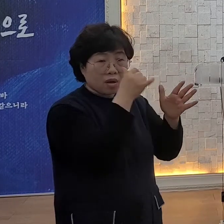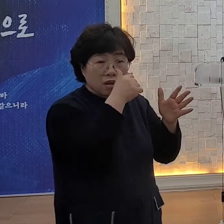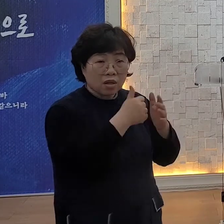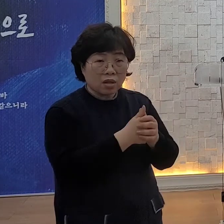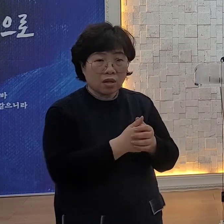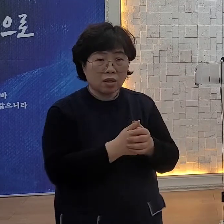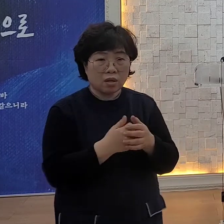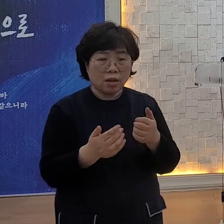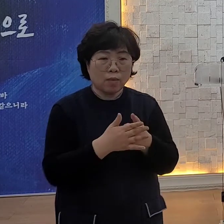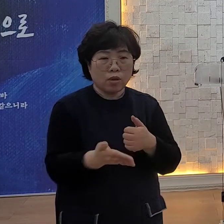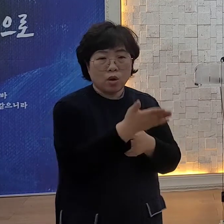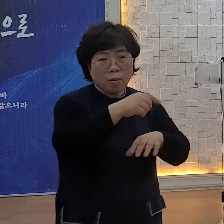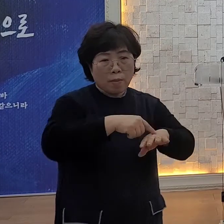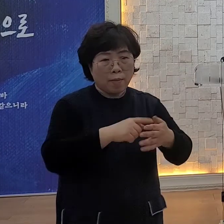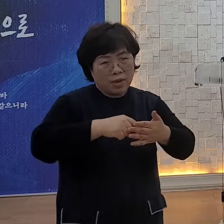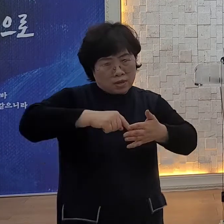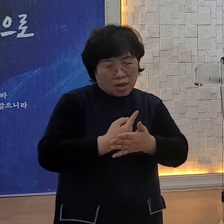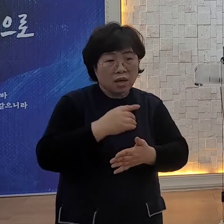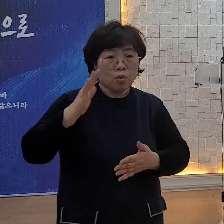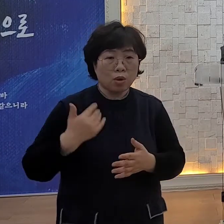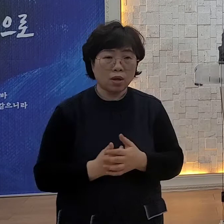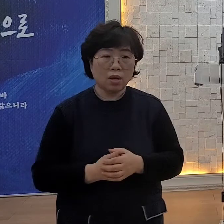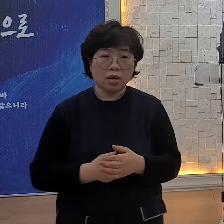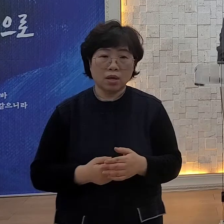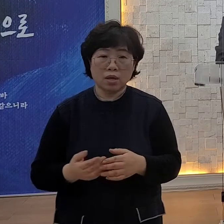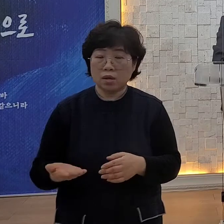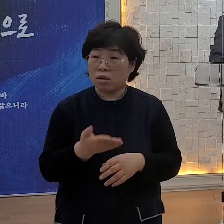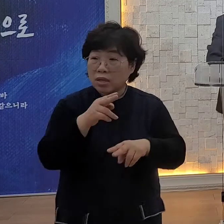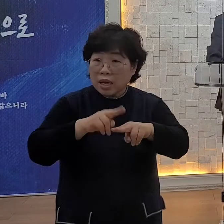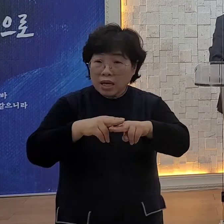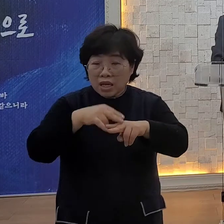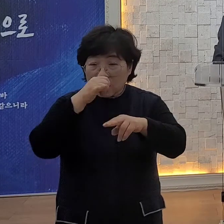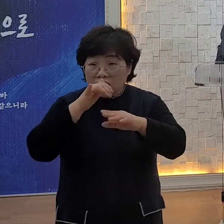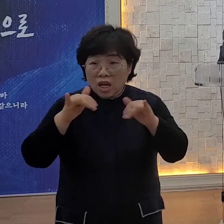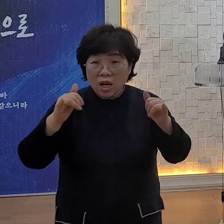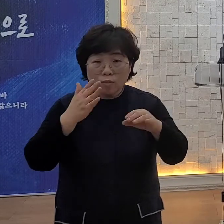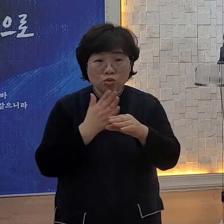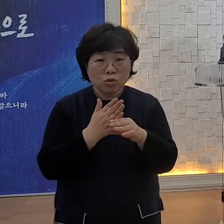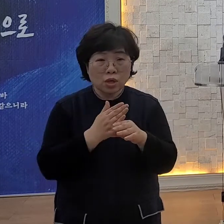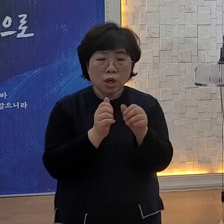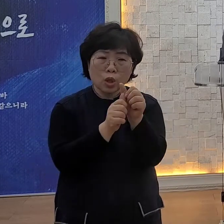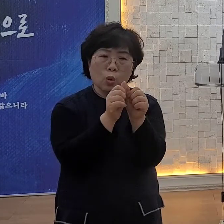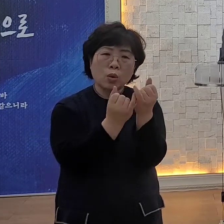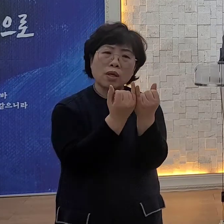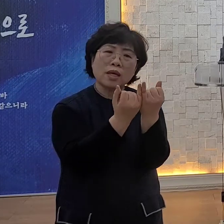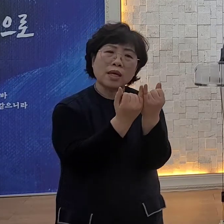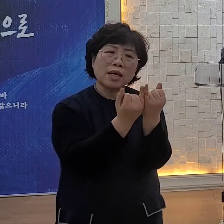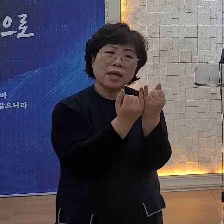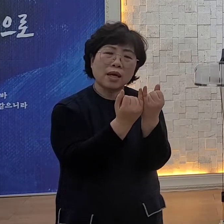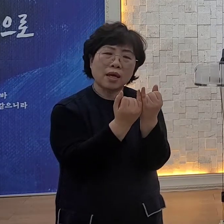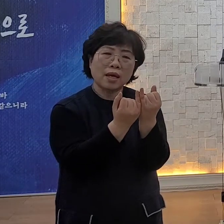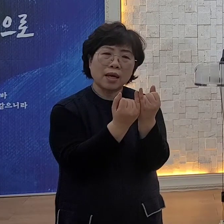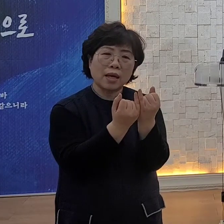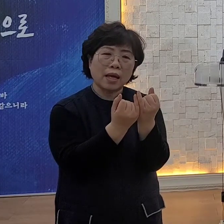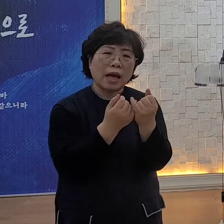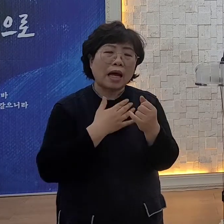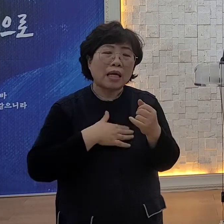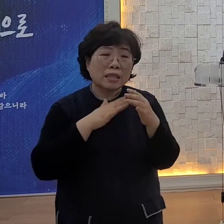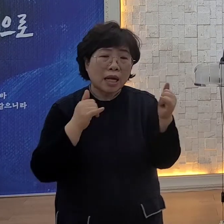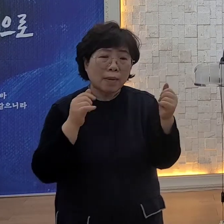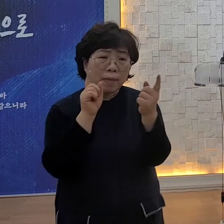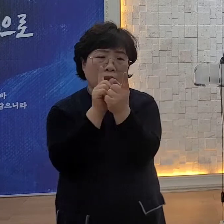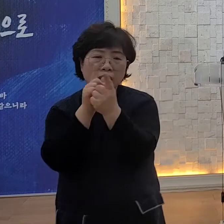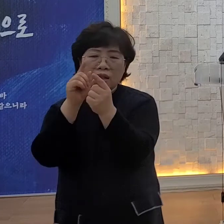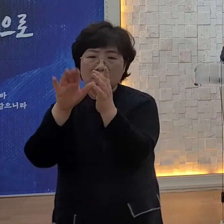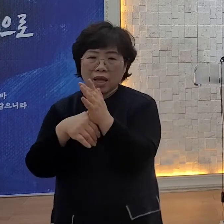돼요. 이 자리에 계신 분들 중에 동성애 누가 하는데 아니 우리가 그 사람들한테 막 끝까지 찾아가가지고 막 니